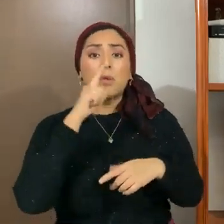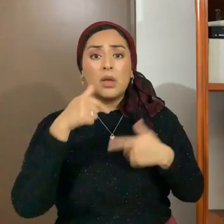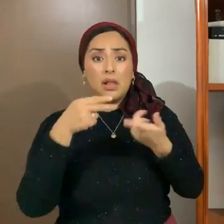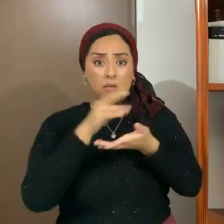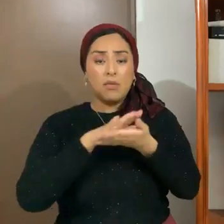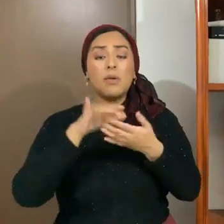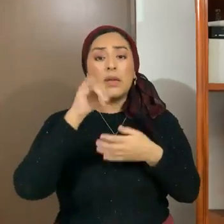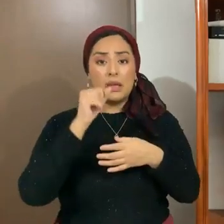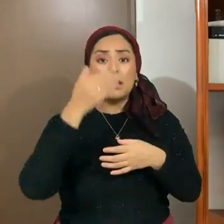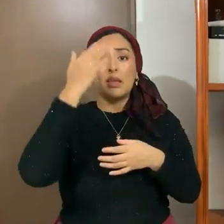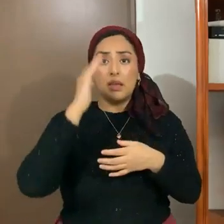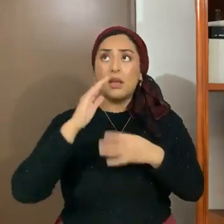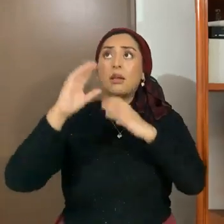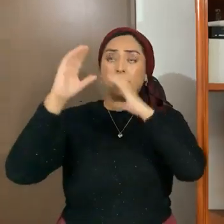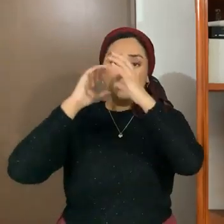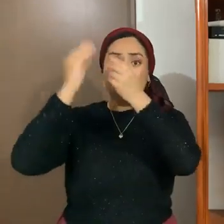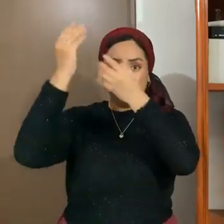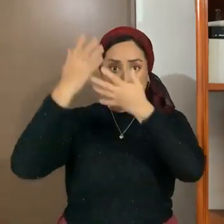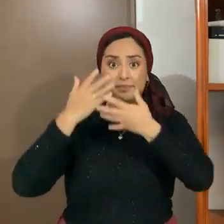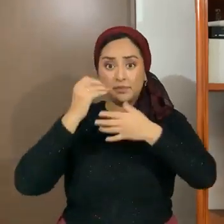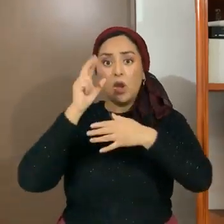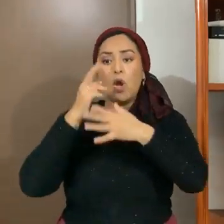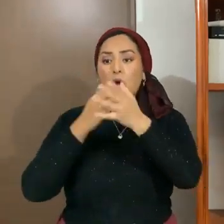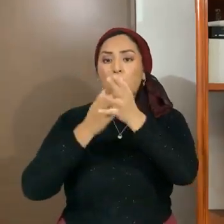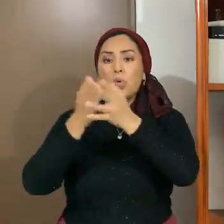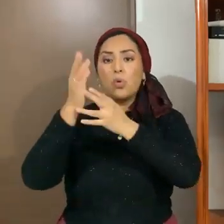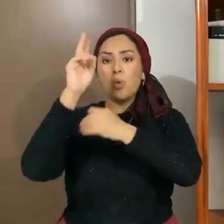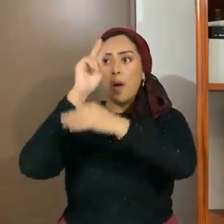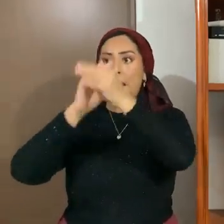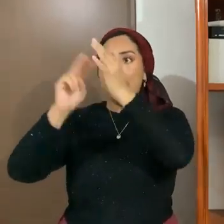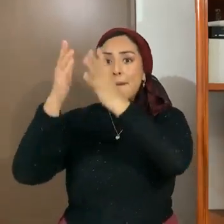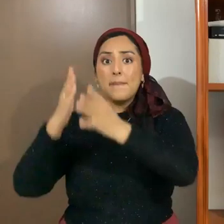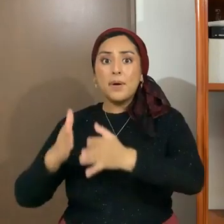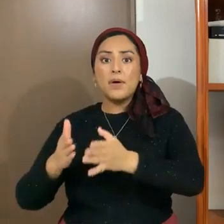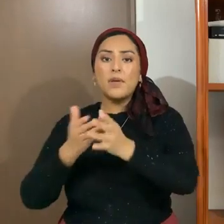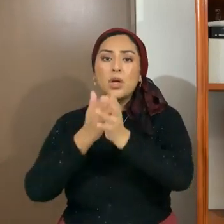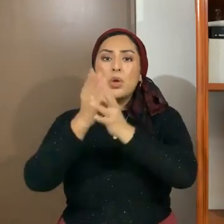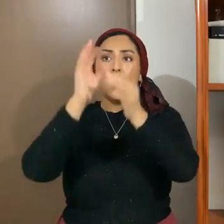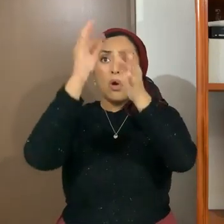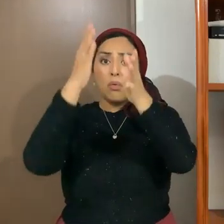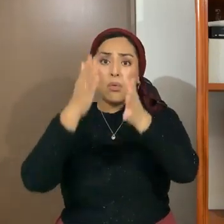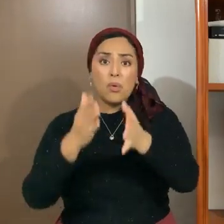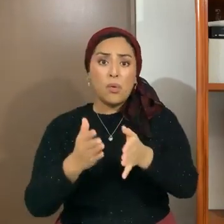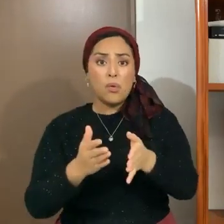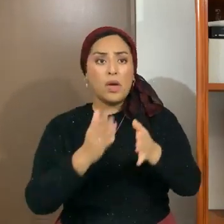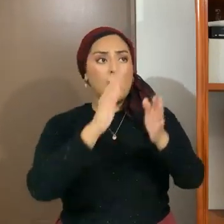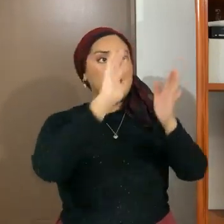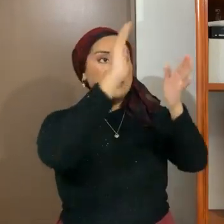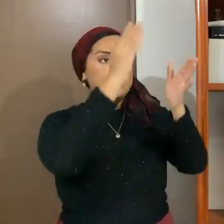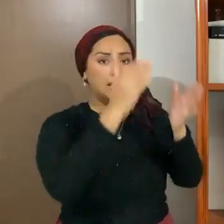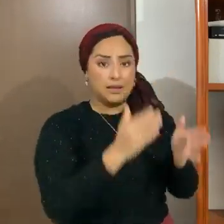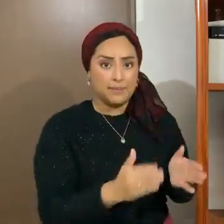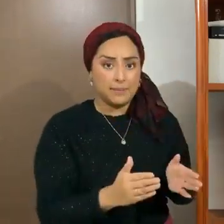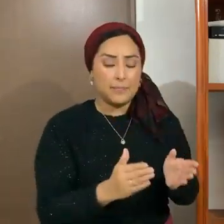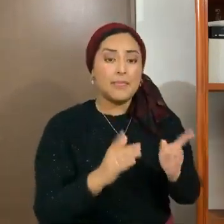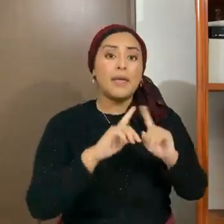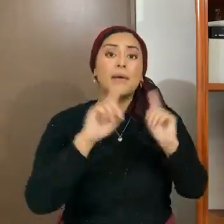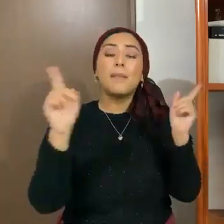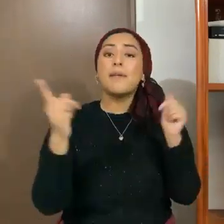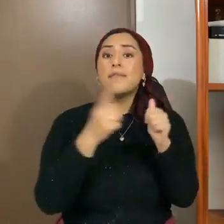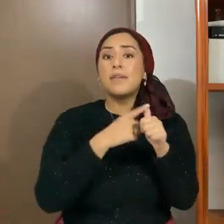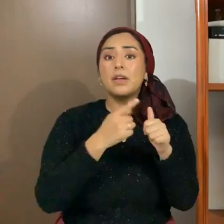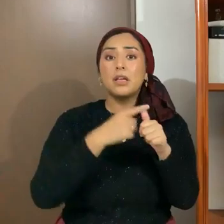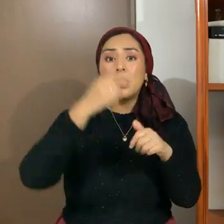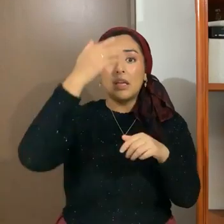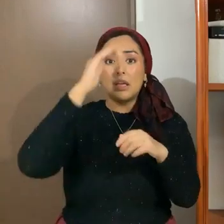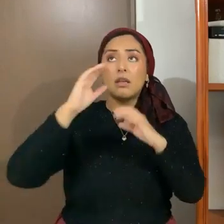el Eterno nos habla, o bien a través de un siervo, de un profeta, de un roe, de un saquén, etc. Pero en primer lugar, el Eterno